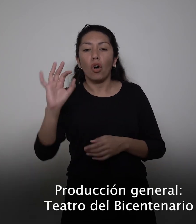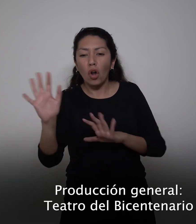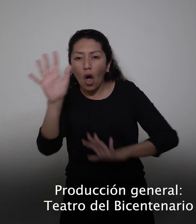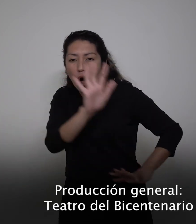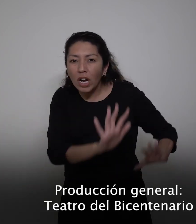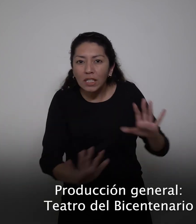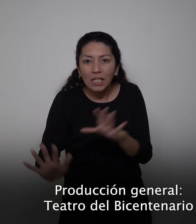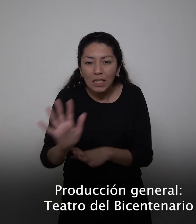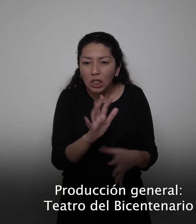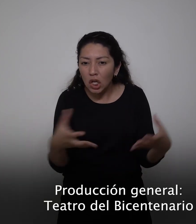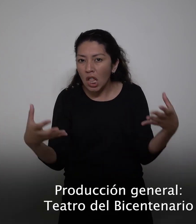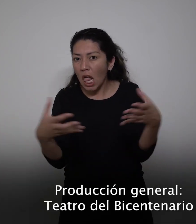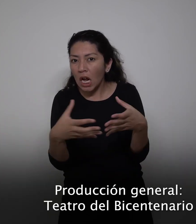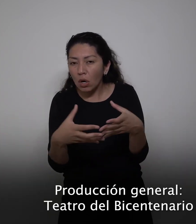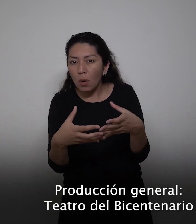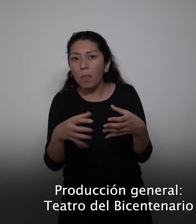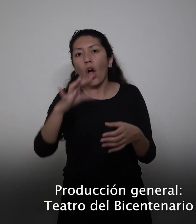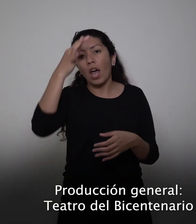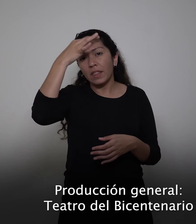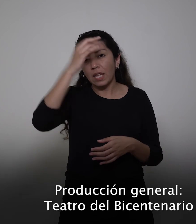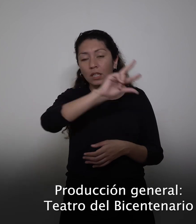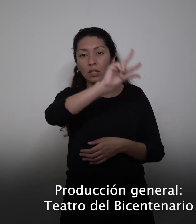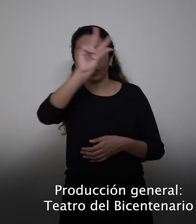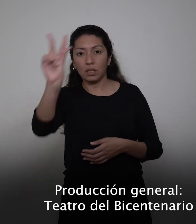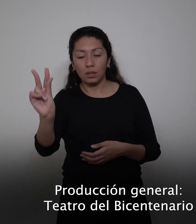general teatro del Bicentenario